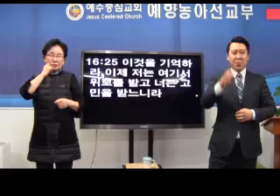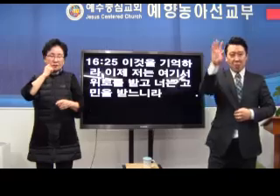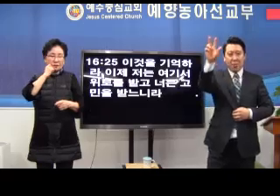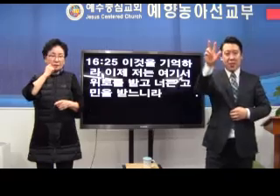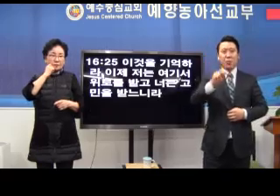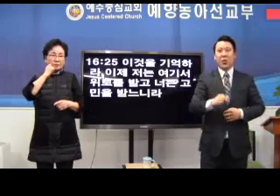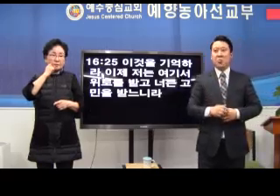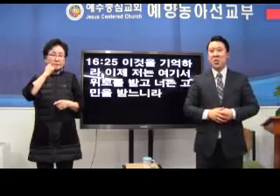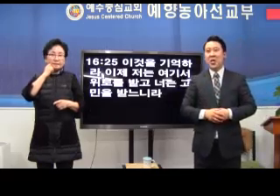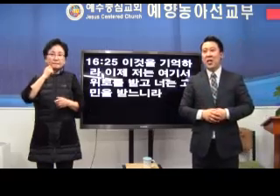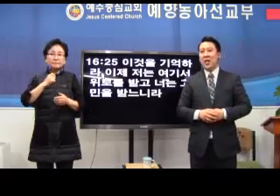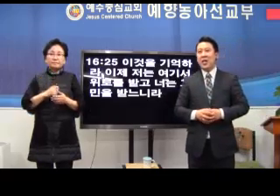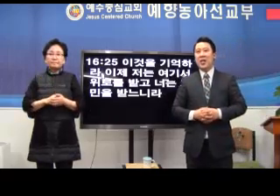30절 말씀 보겠습니다.